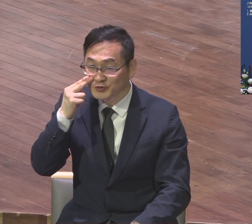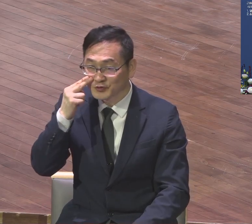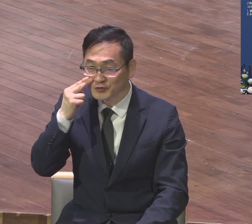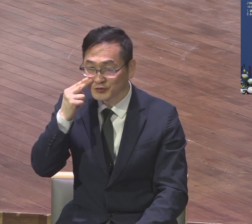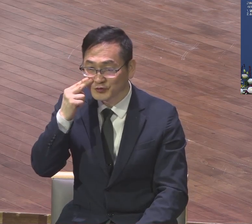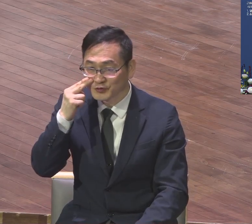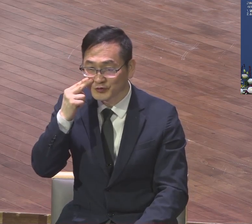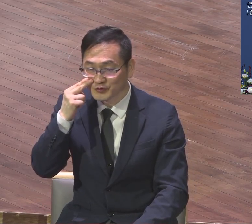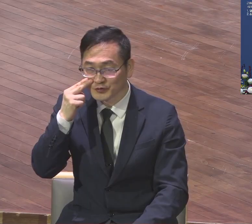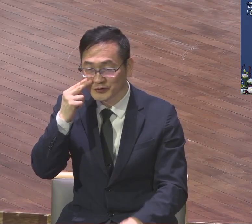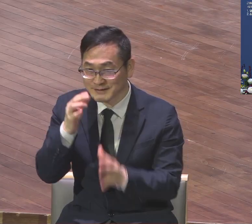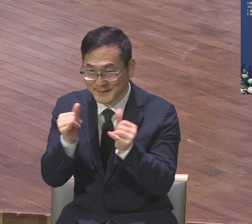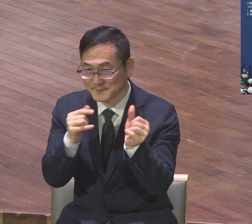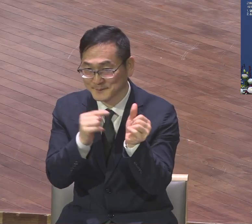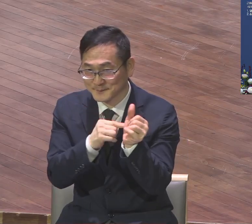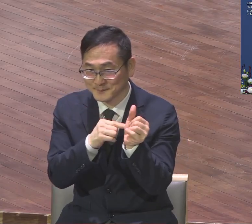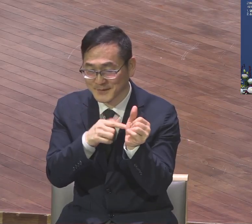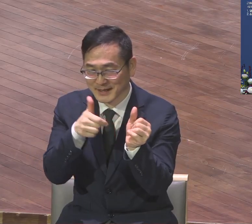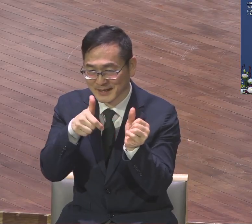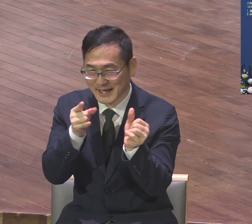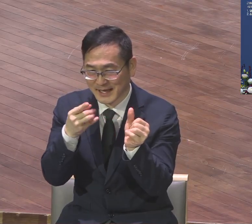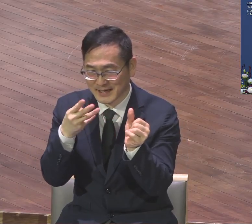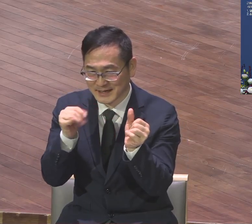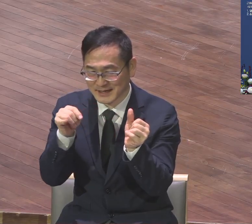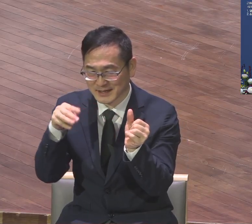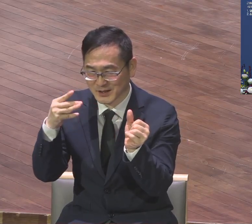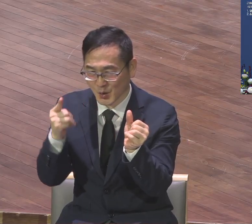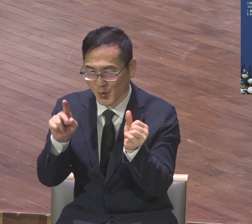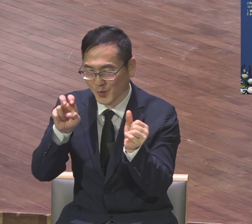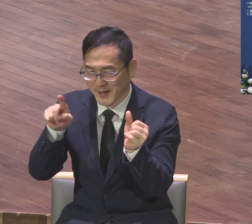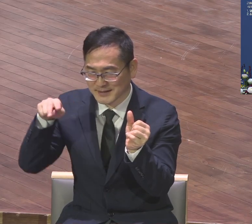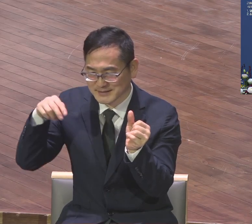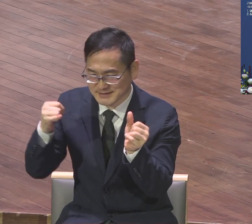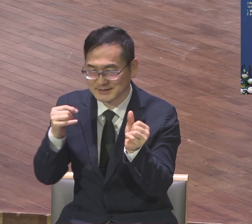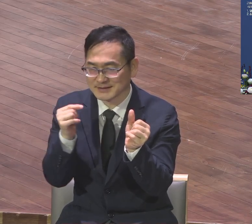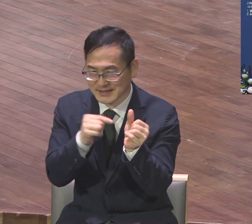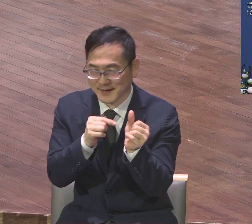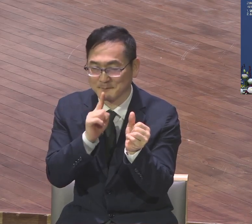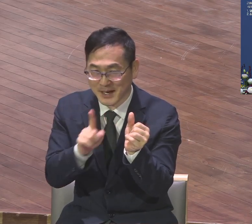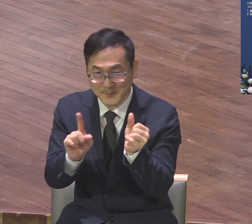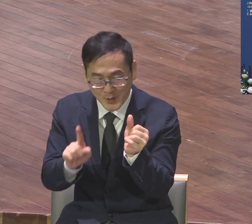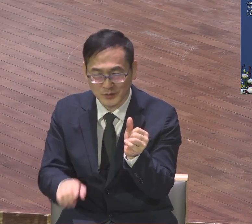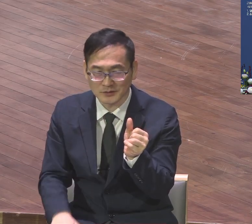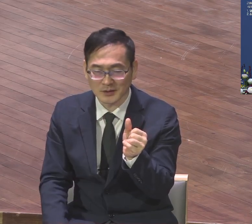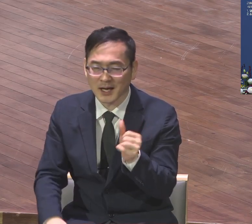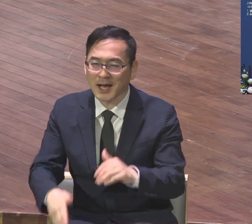영성학자 게리 토마스라는 학자가 이런 말을 했어요. 감사는